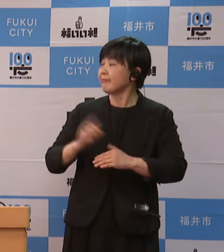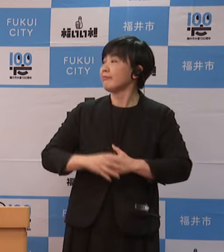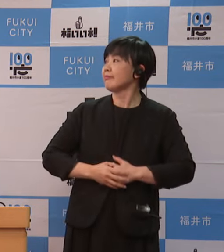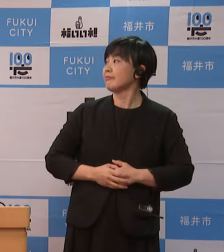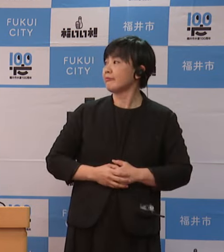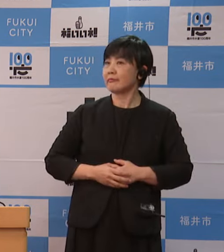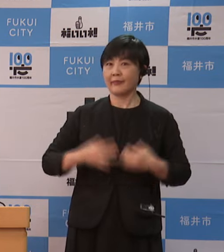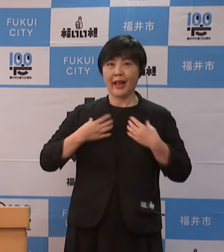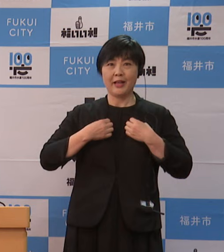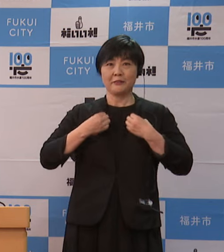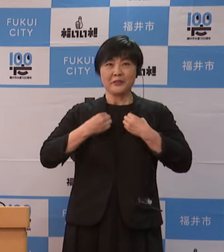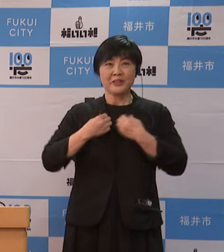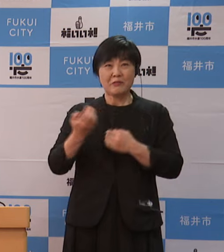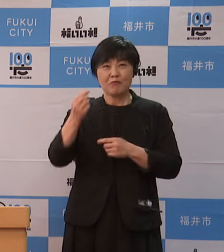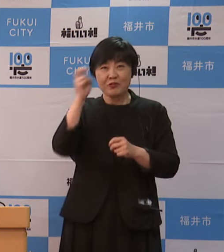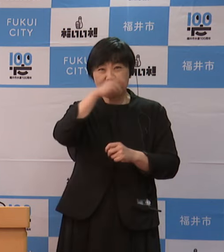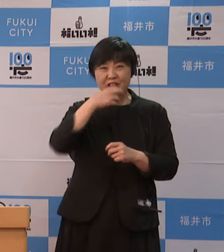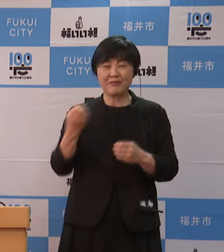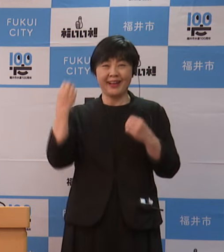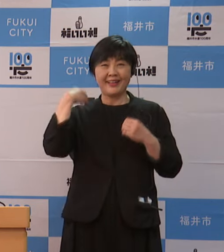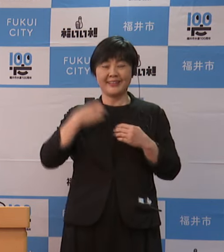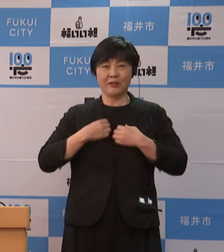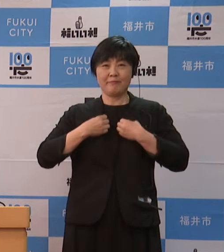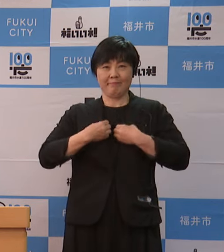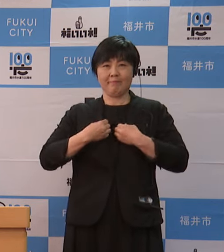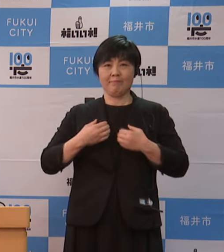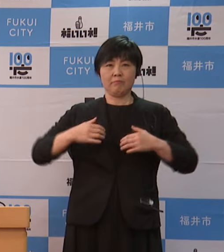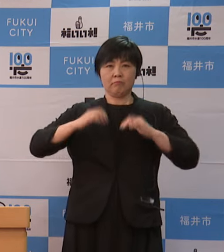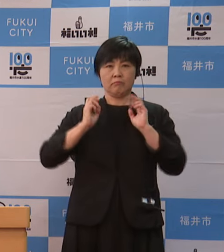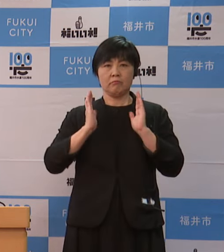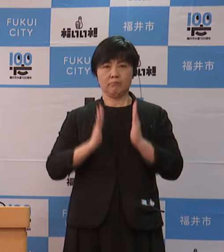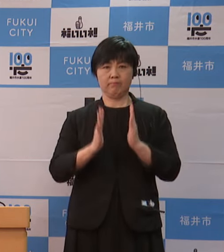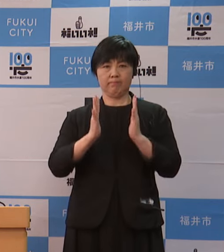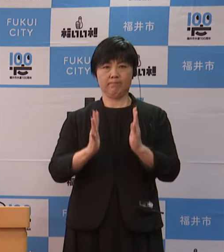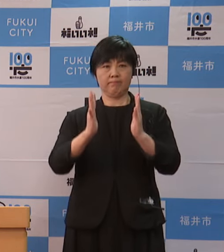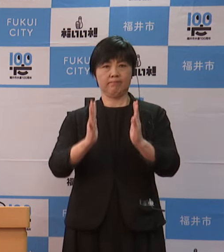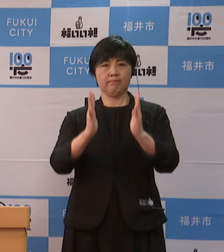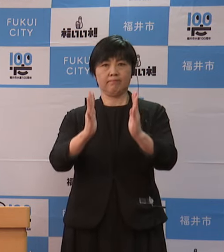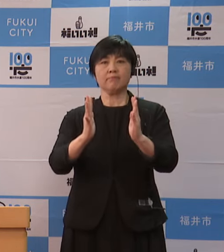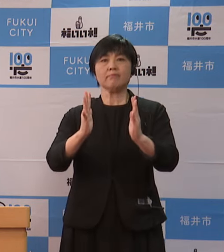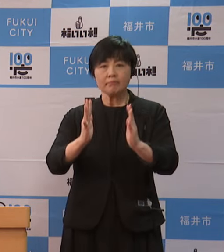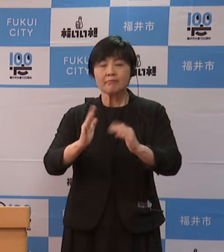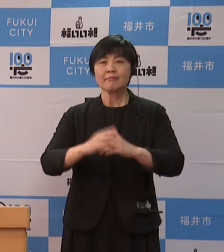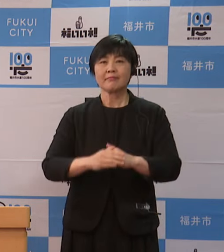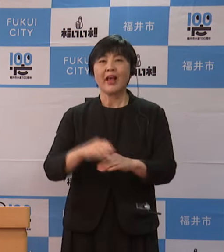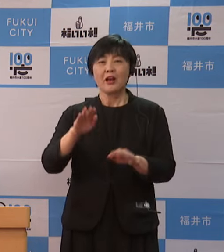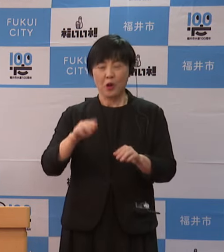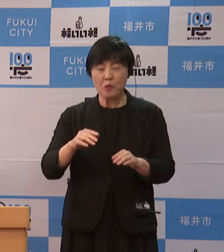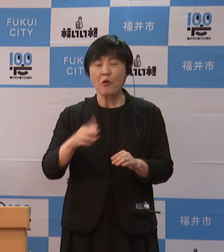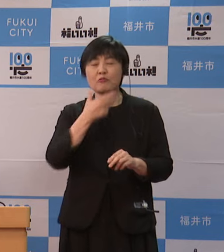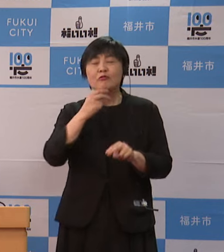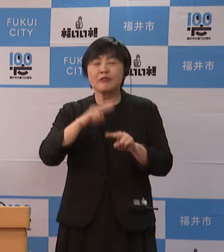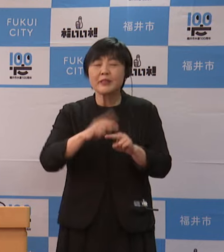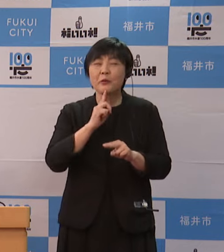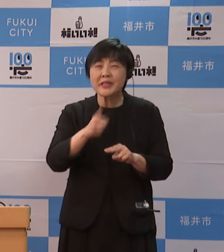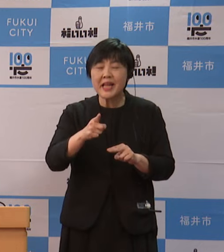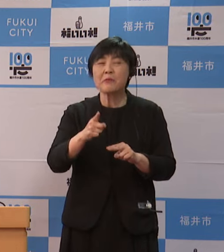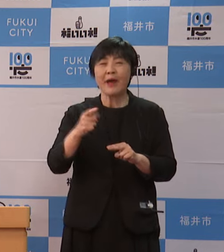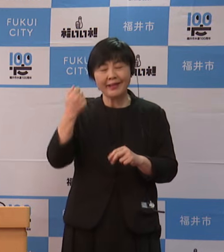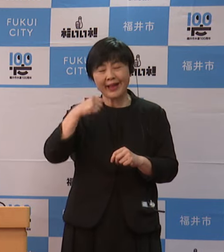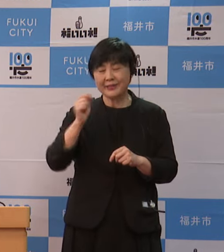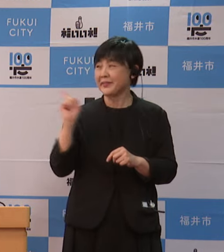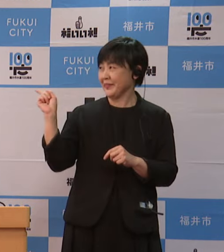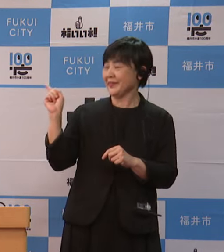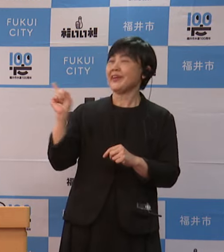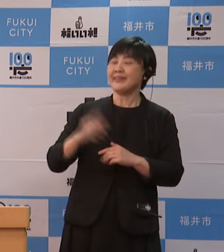甲冑を着た武者行列があるということ、これももう今やもう夏の風物詩となっておりますけれども